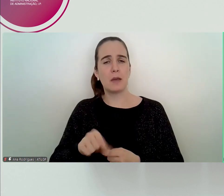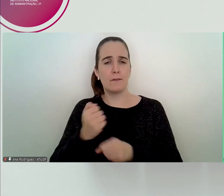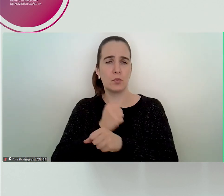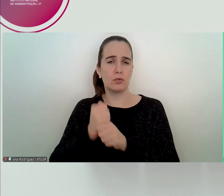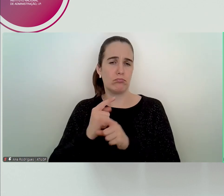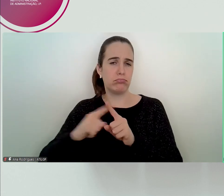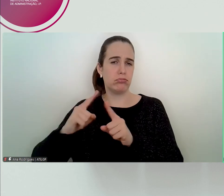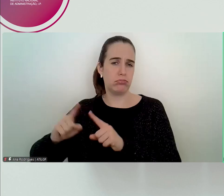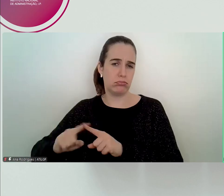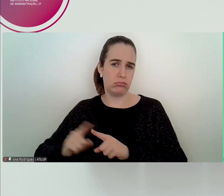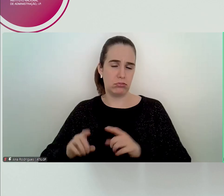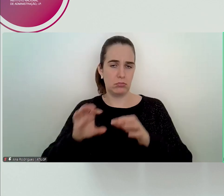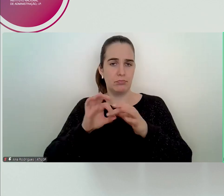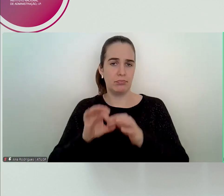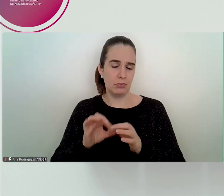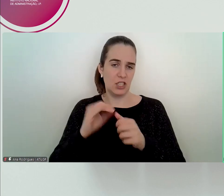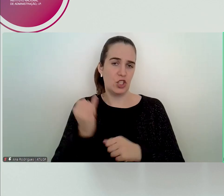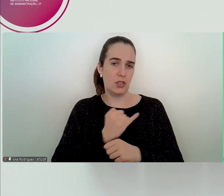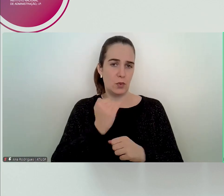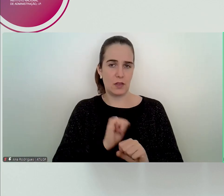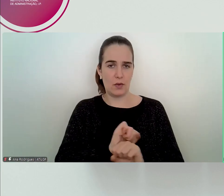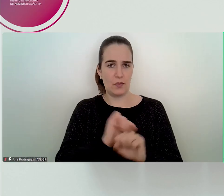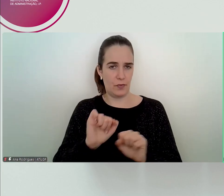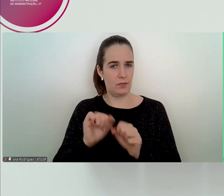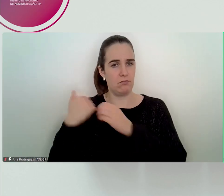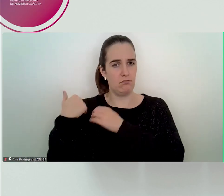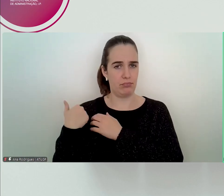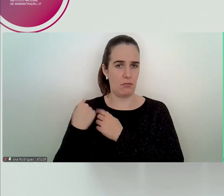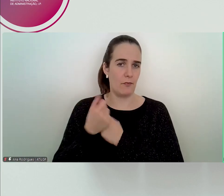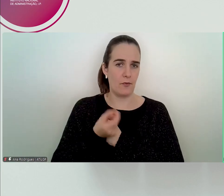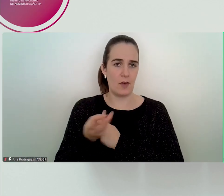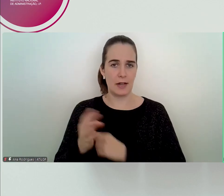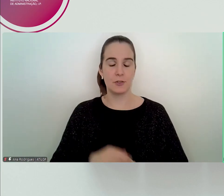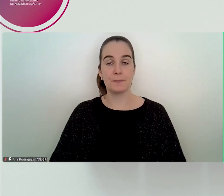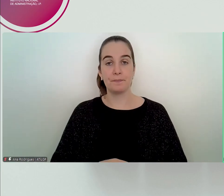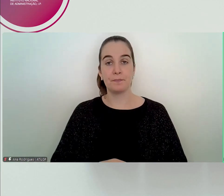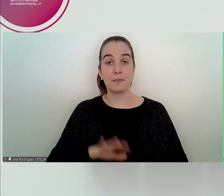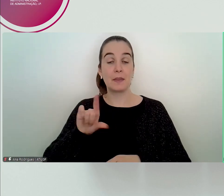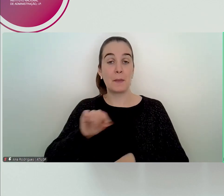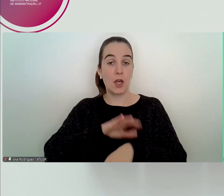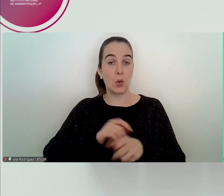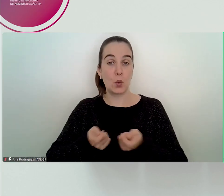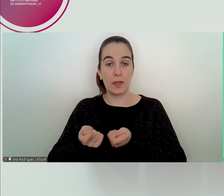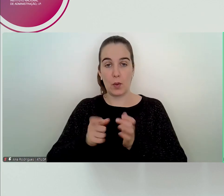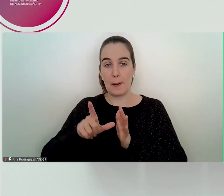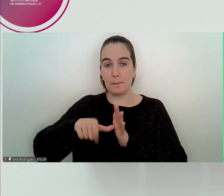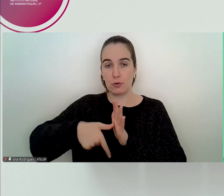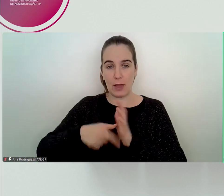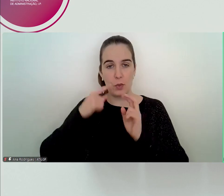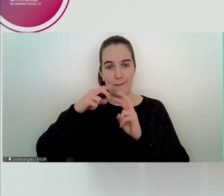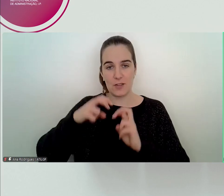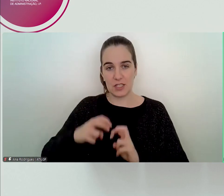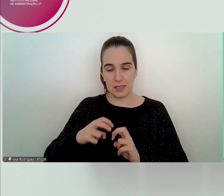também nos órgãos de gestão do Instituto. Atualmente coordena o projeto de